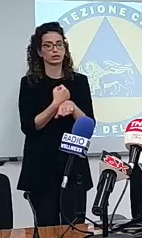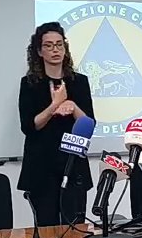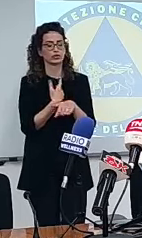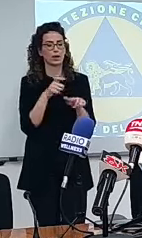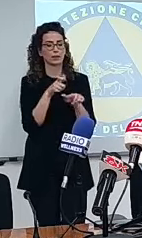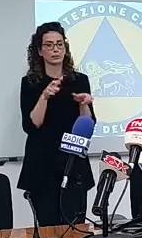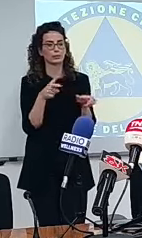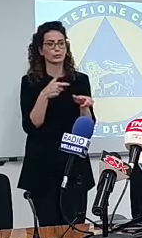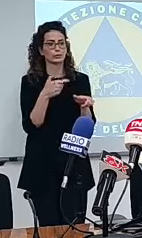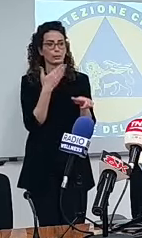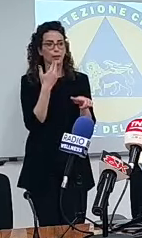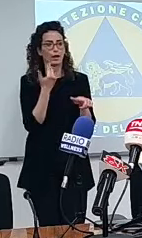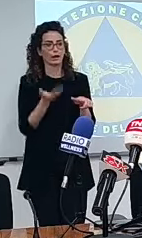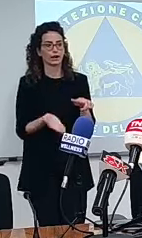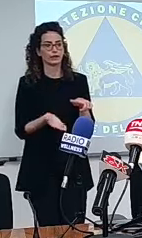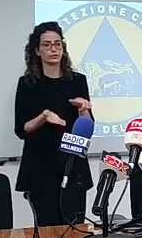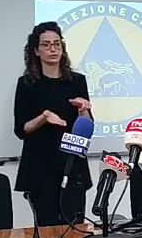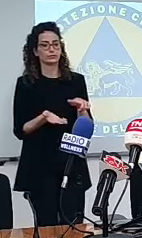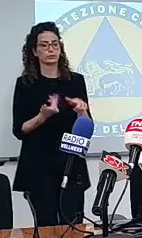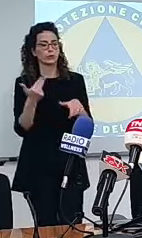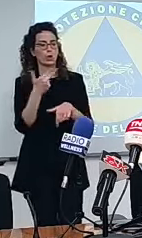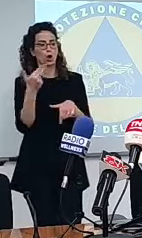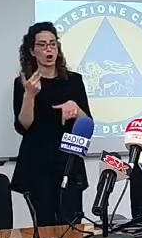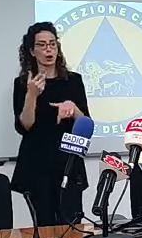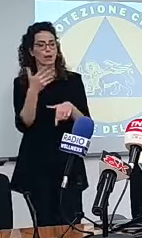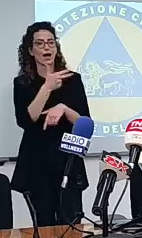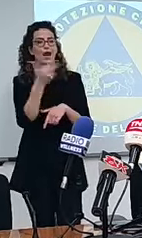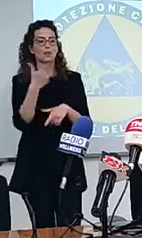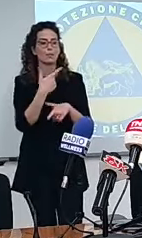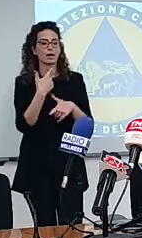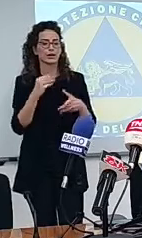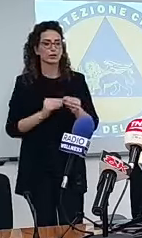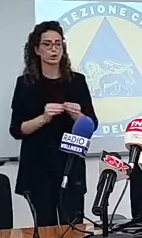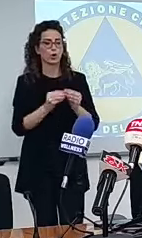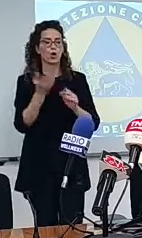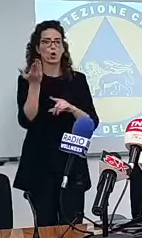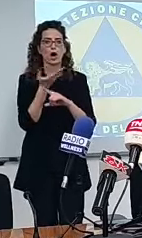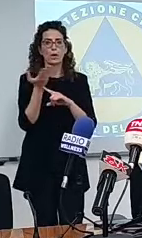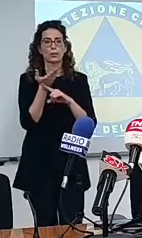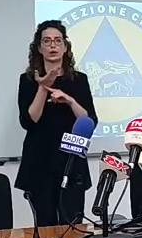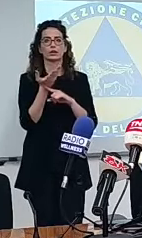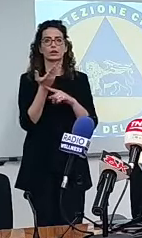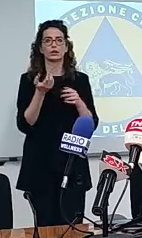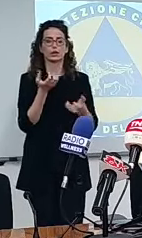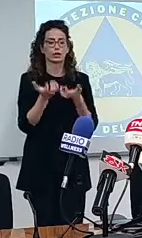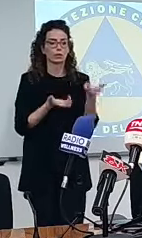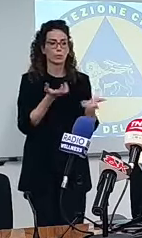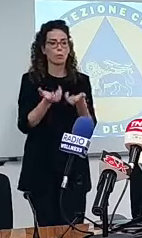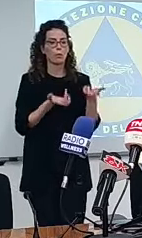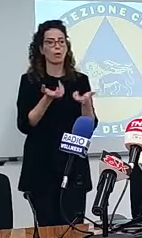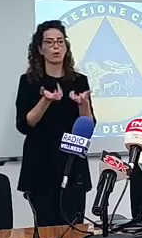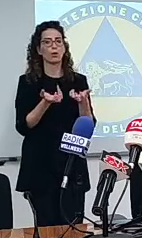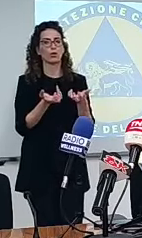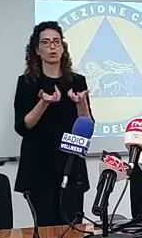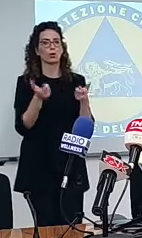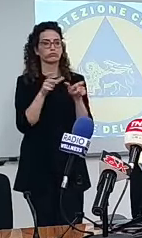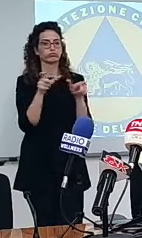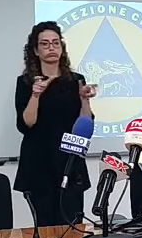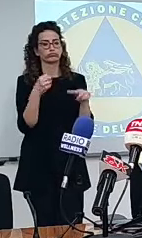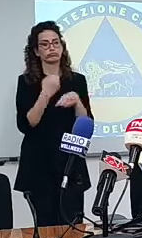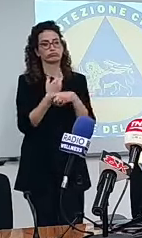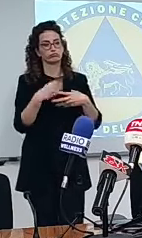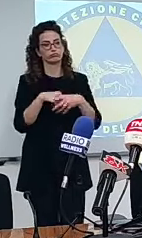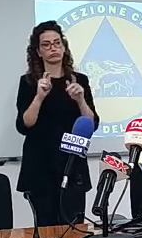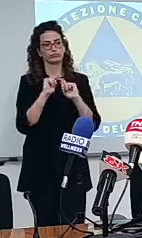moto appunto proprio il funzionamamento dell'albergo, camerieri, cuochi e tutto il personale addetto ai servizi in